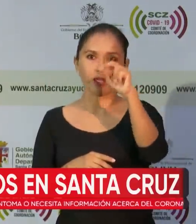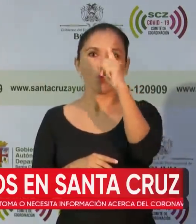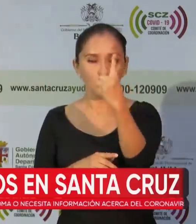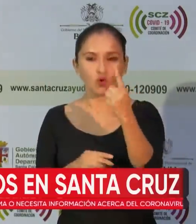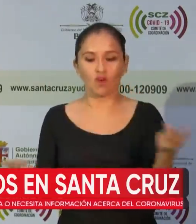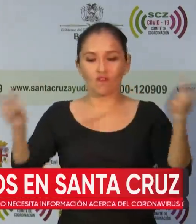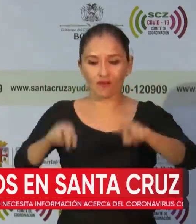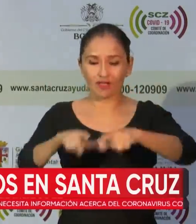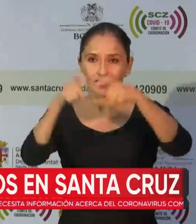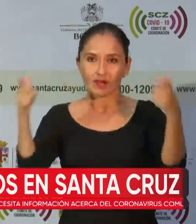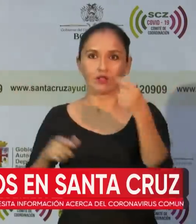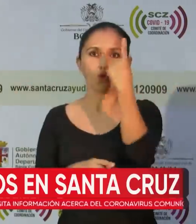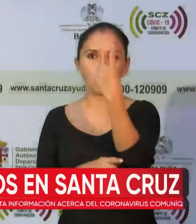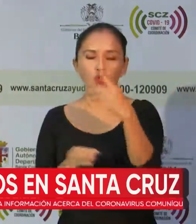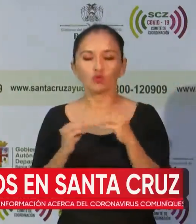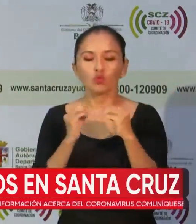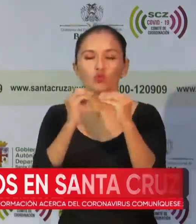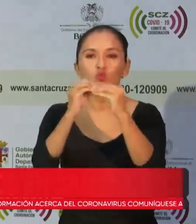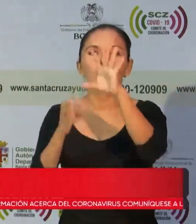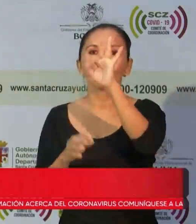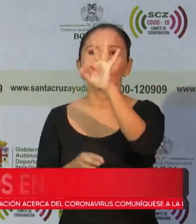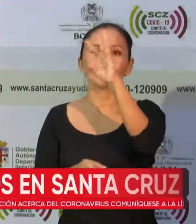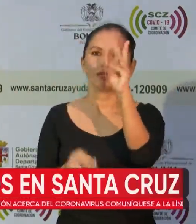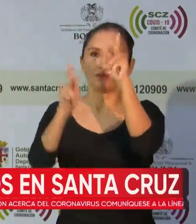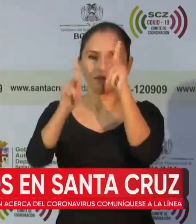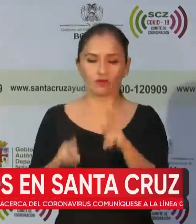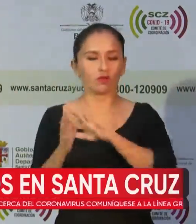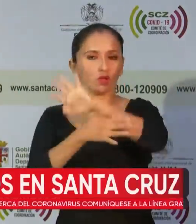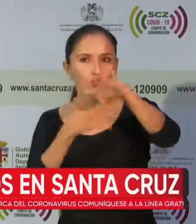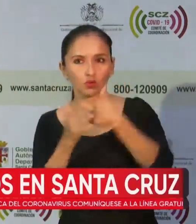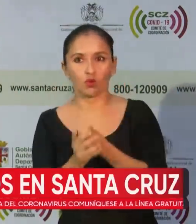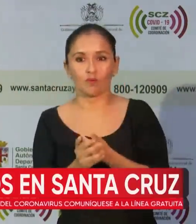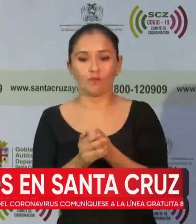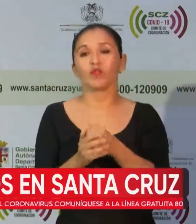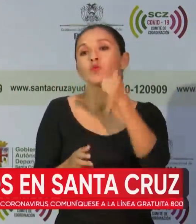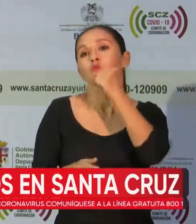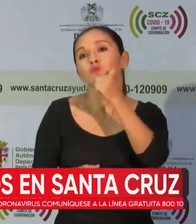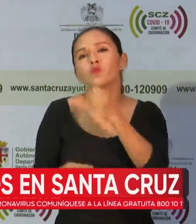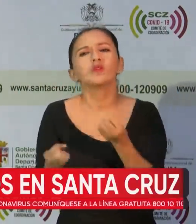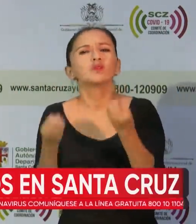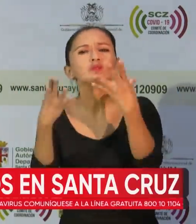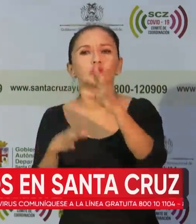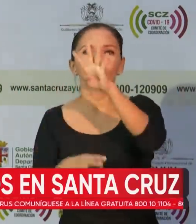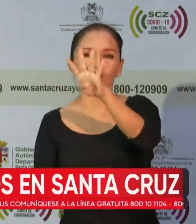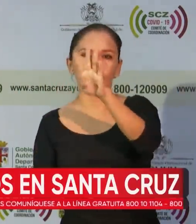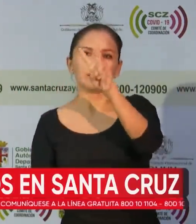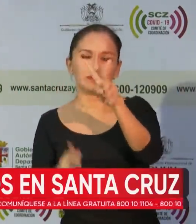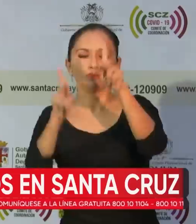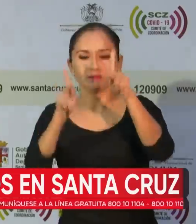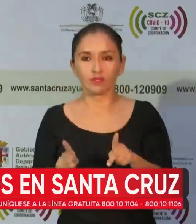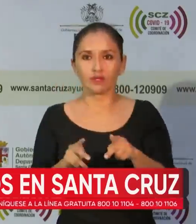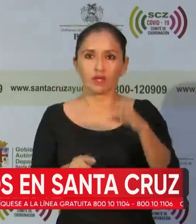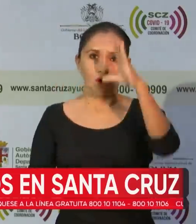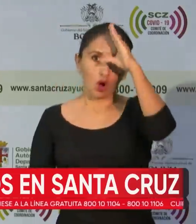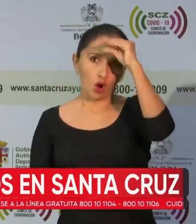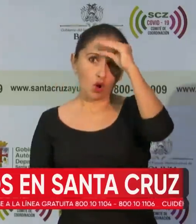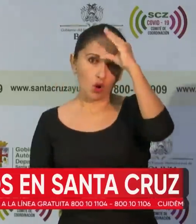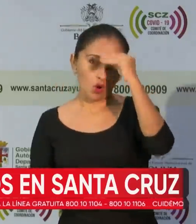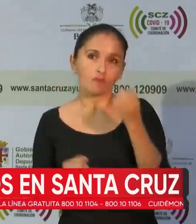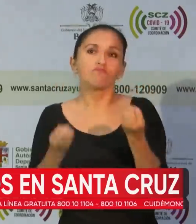caso. Total, 96. De ellos, el sexo femenino son 42 casos y el